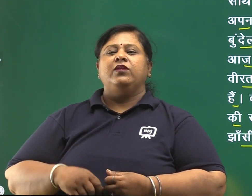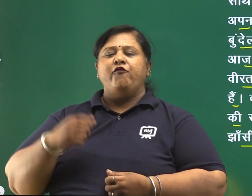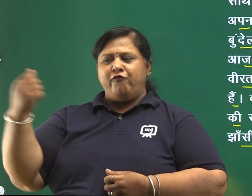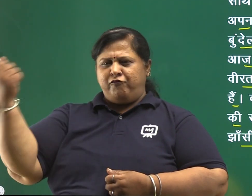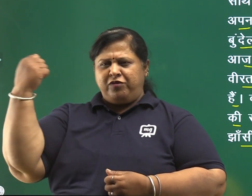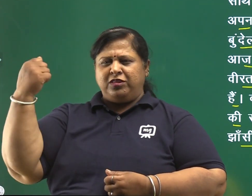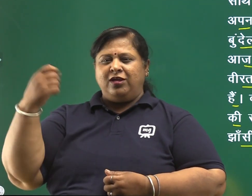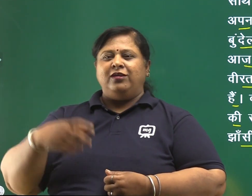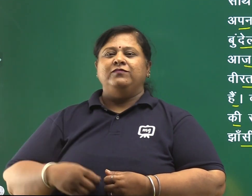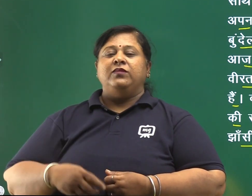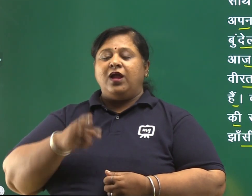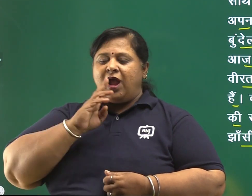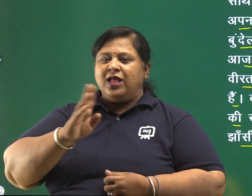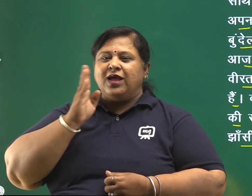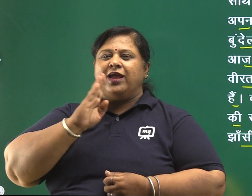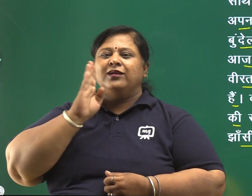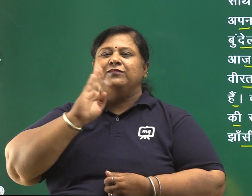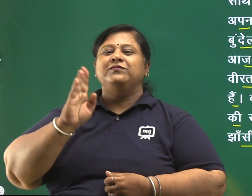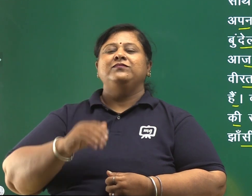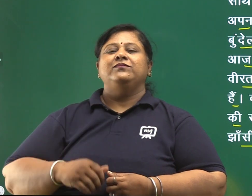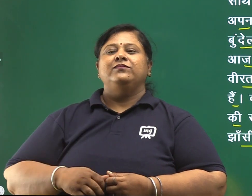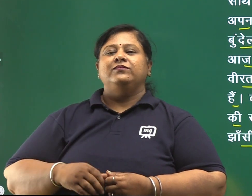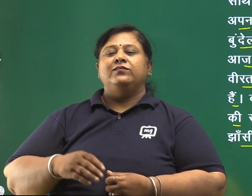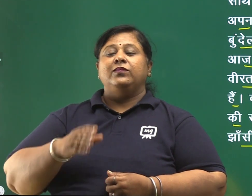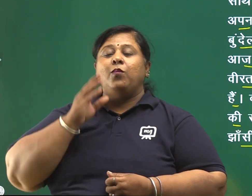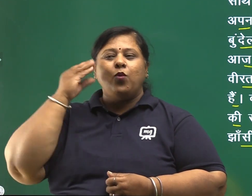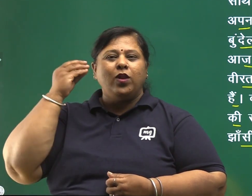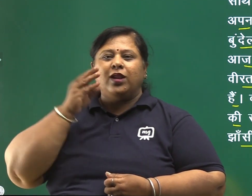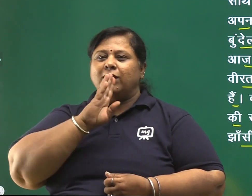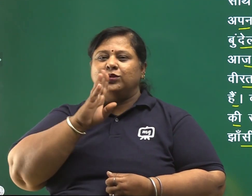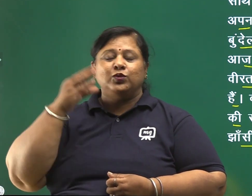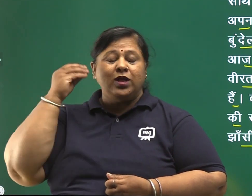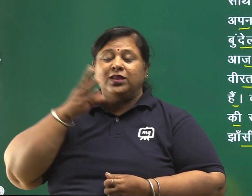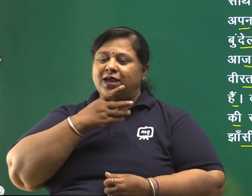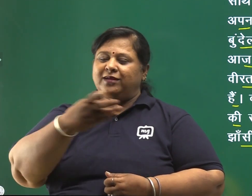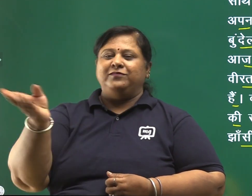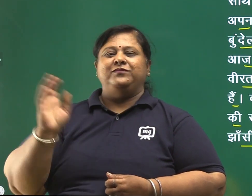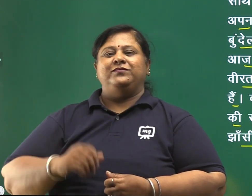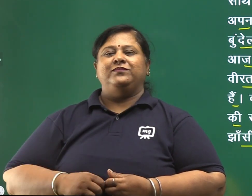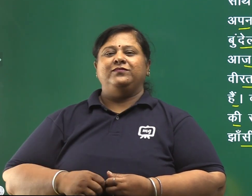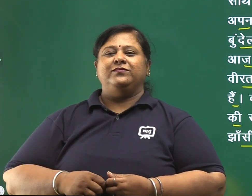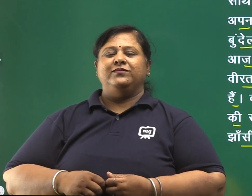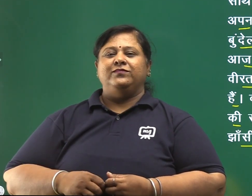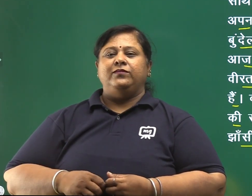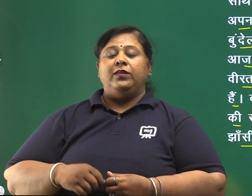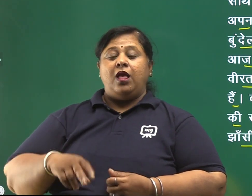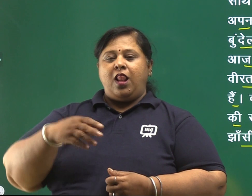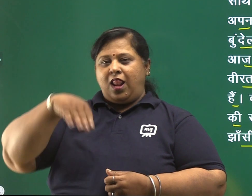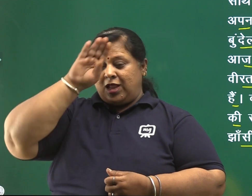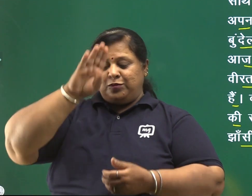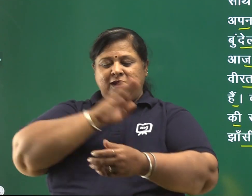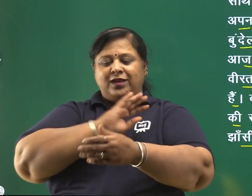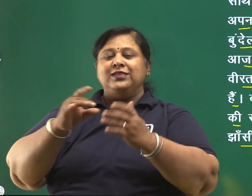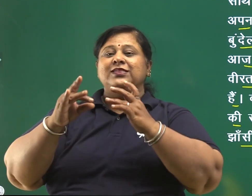वीरता की गाथाएं बोलकर सुनाते हैं। लक्ष्मीबाई की